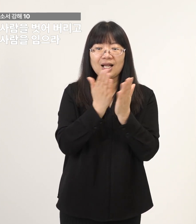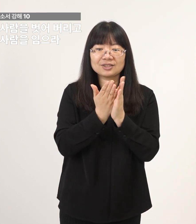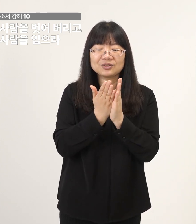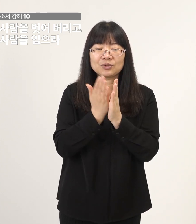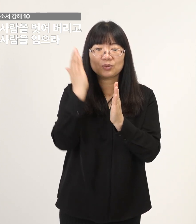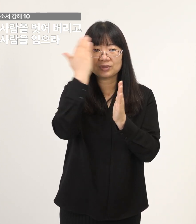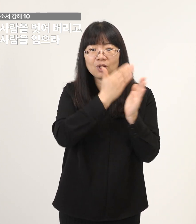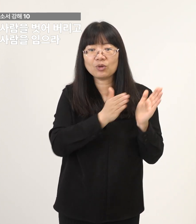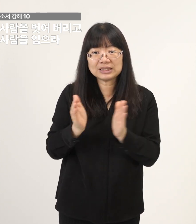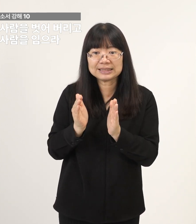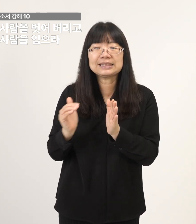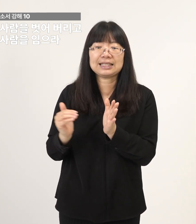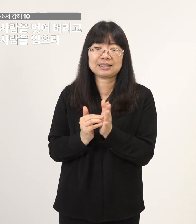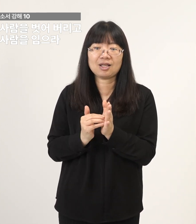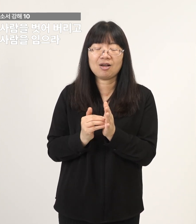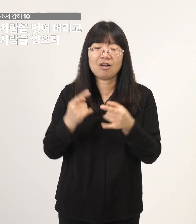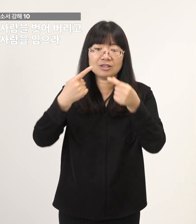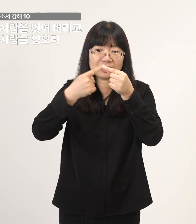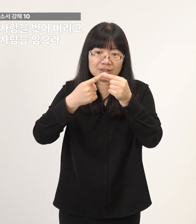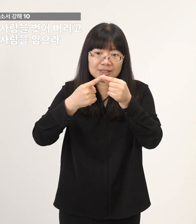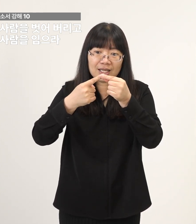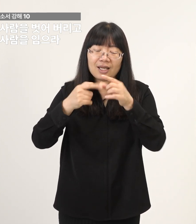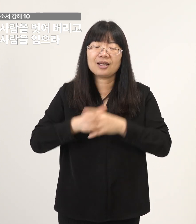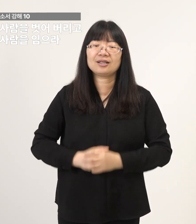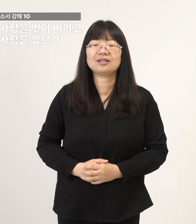해봤어요. 10가지로. 첫째,